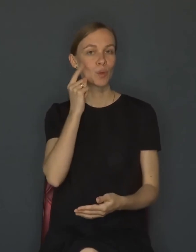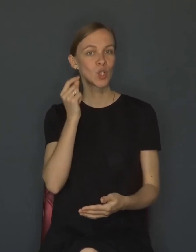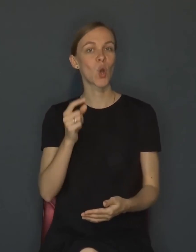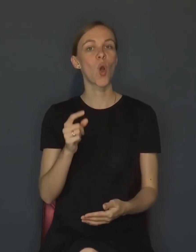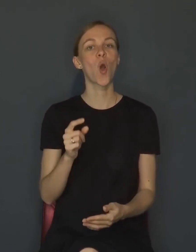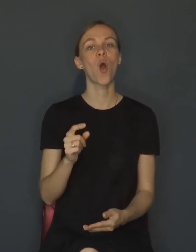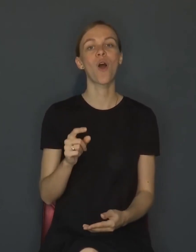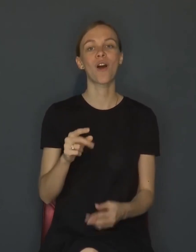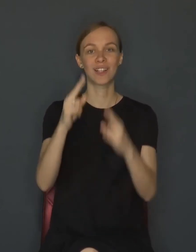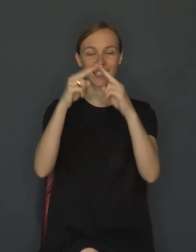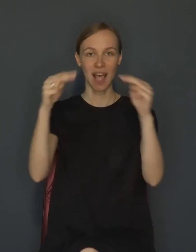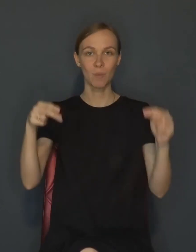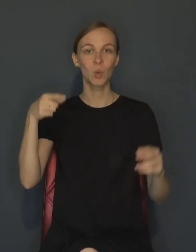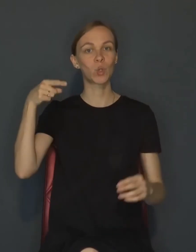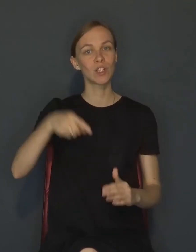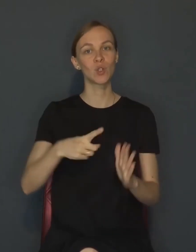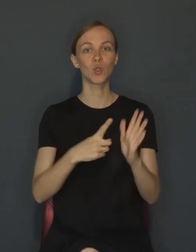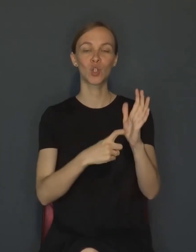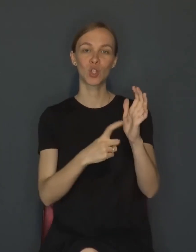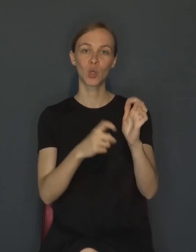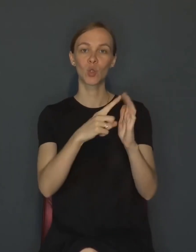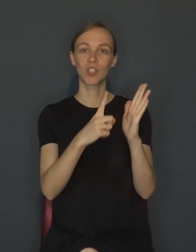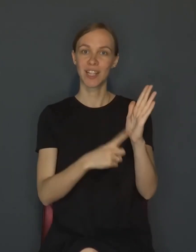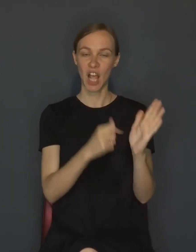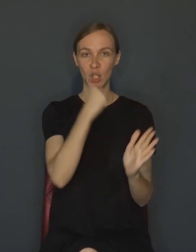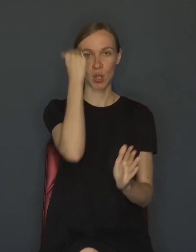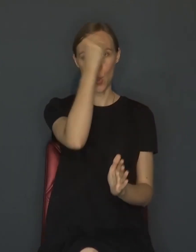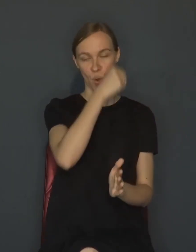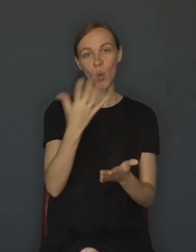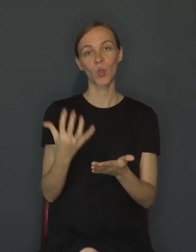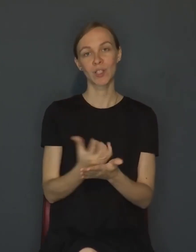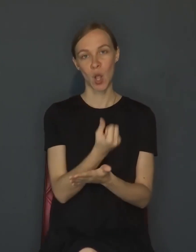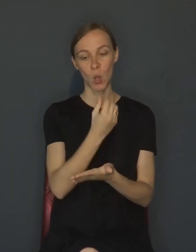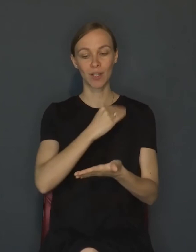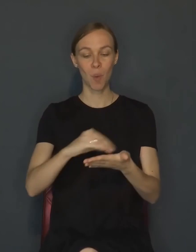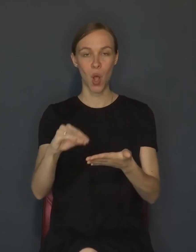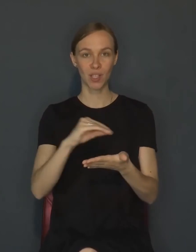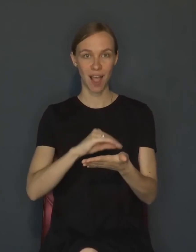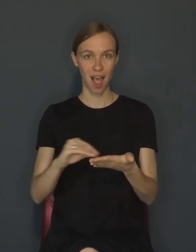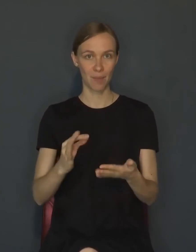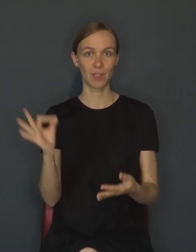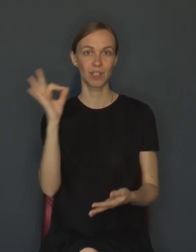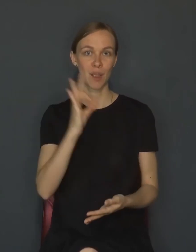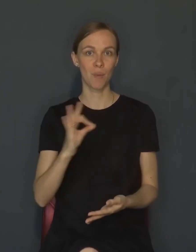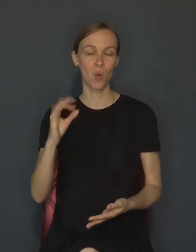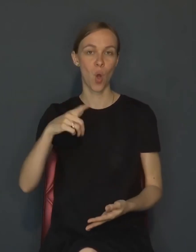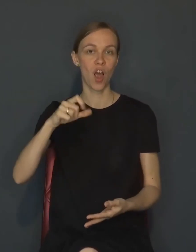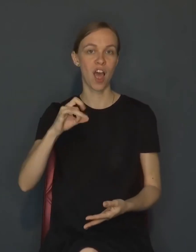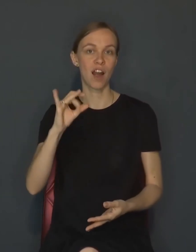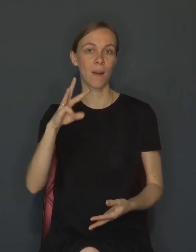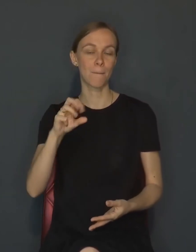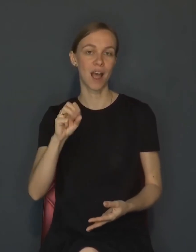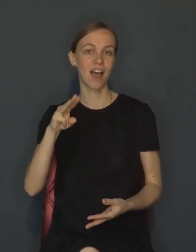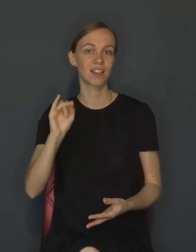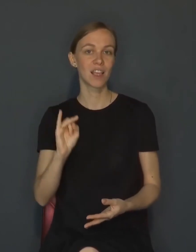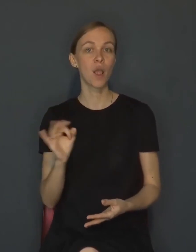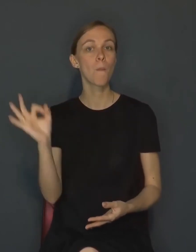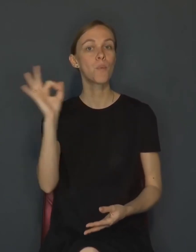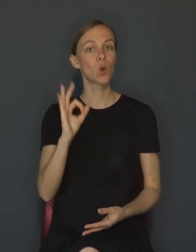1616 року знаходимо записи про гармати з гербом князя Його